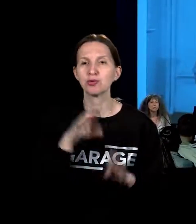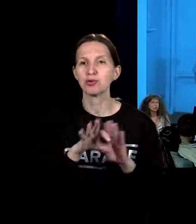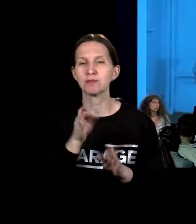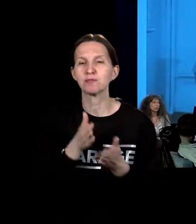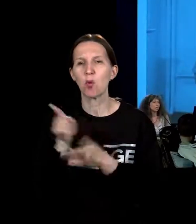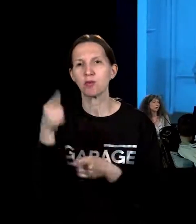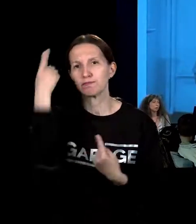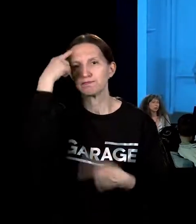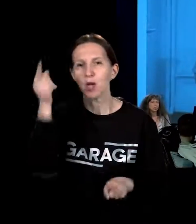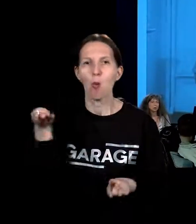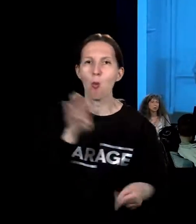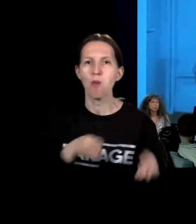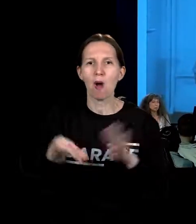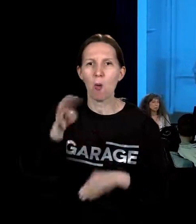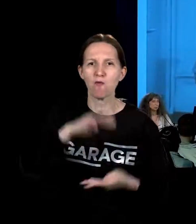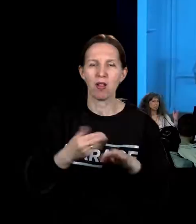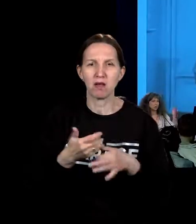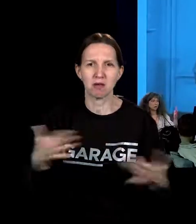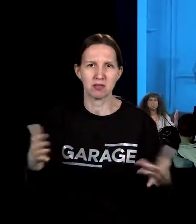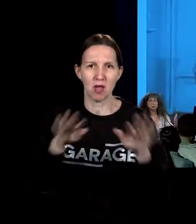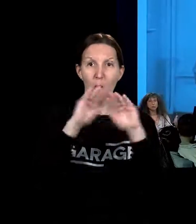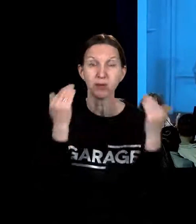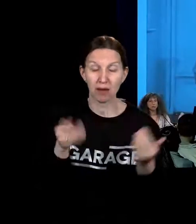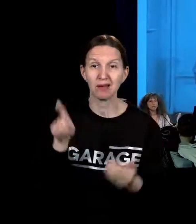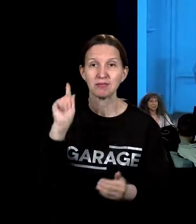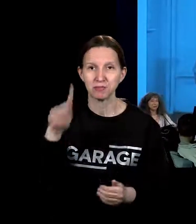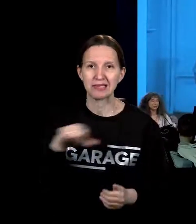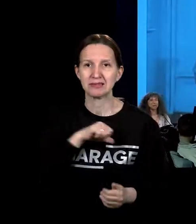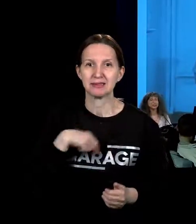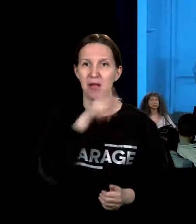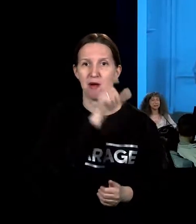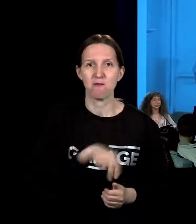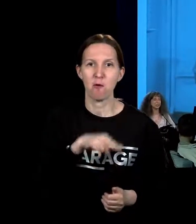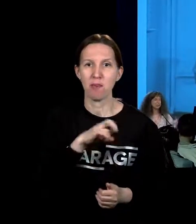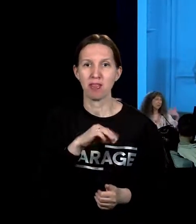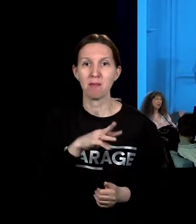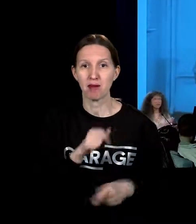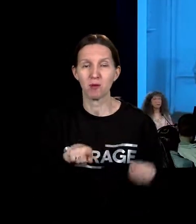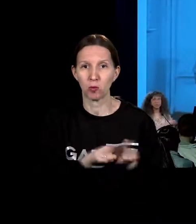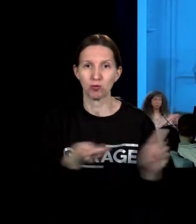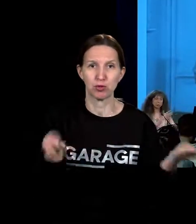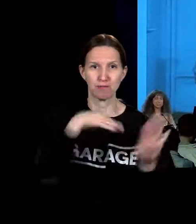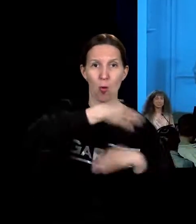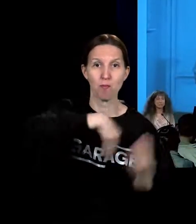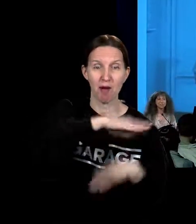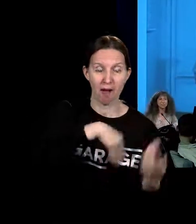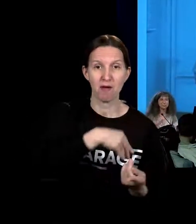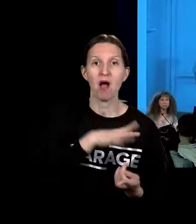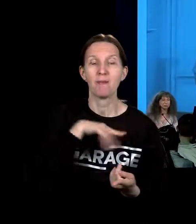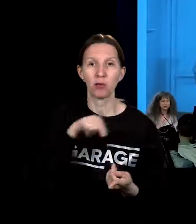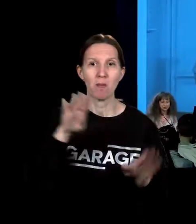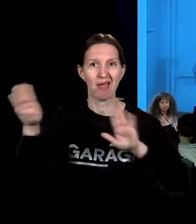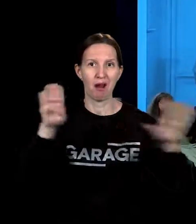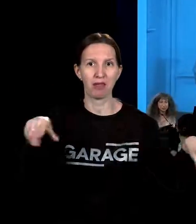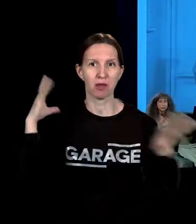упаковывал различные объекты, в том числе он упаковывал, собственно говоря, самого Пономаренко, которого вносили галерею. Ведь кулька целлофаны